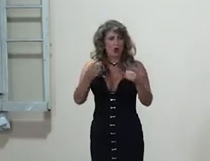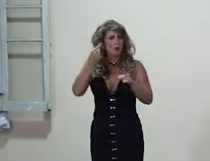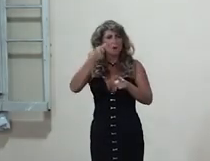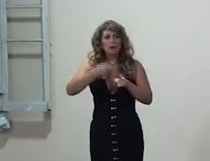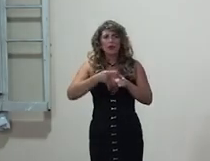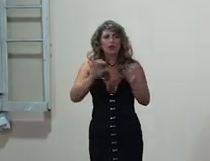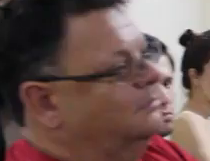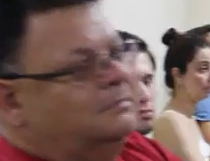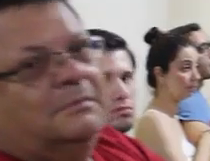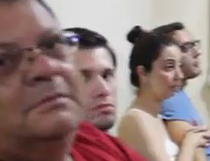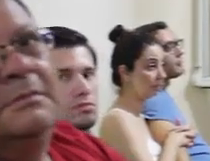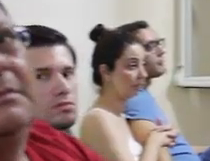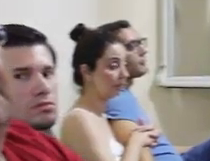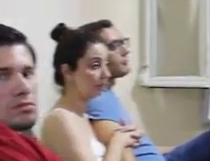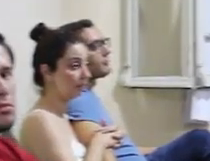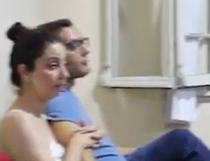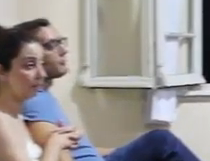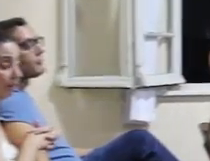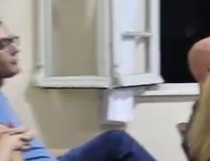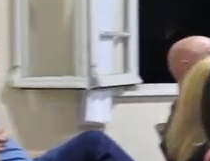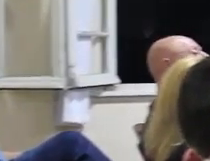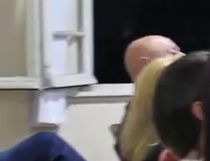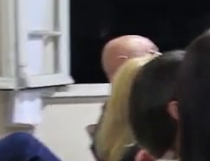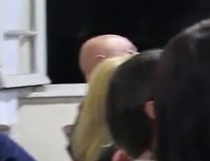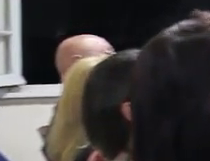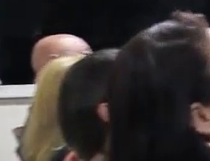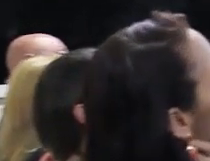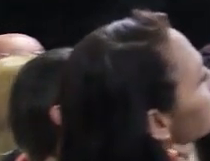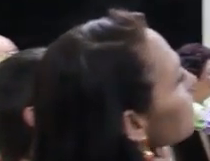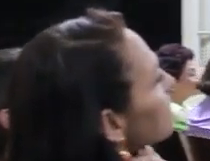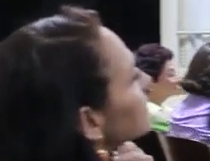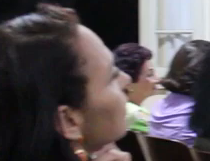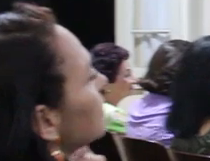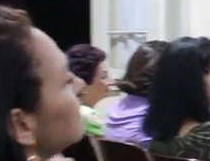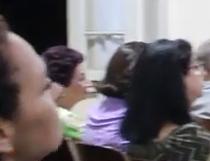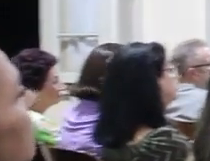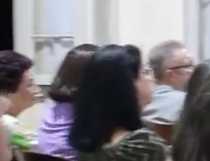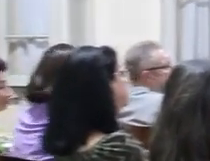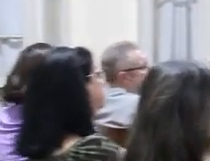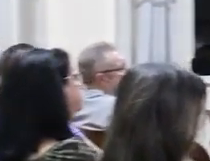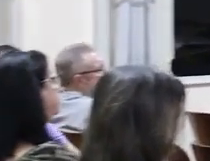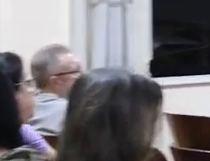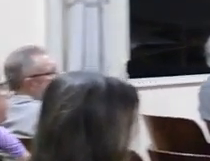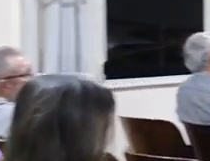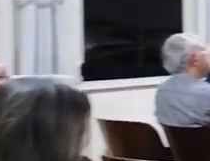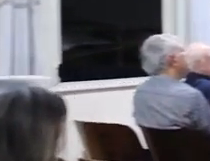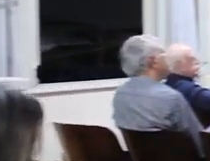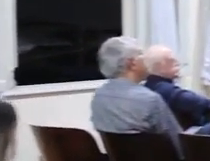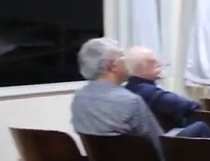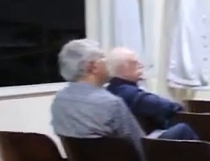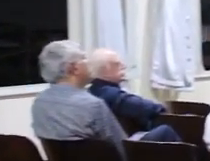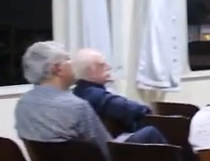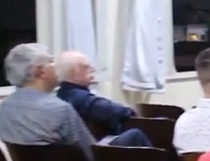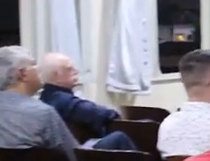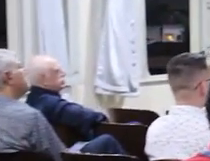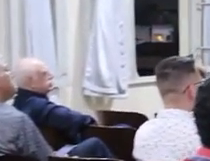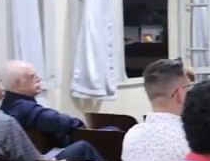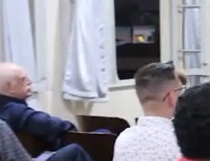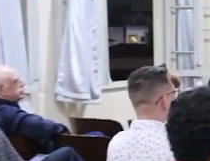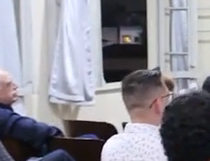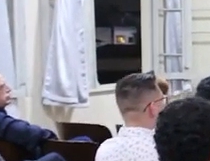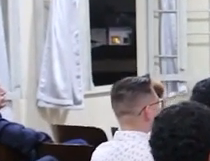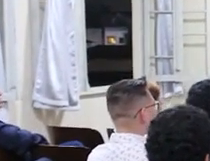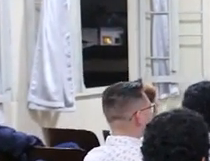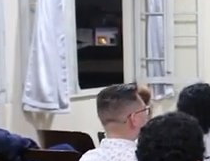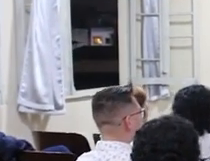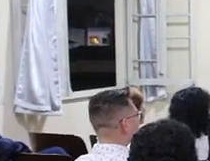plantou pinheiro? Por que que o pinheiro corre o risco de se extinguir? Porque tem uma